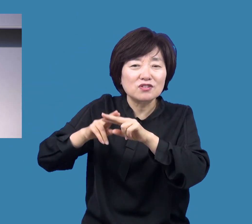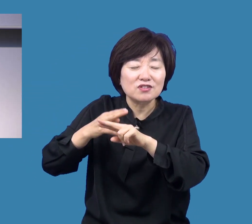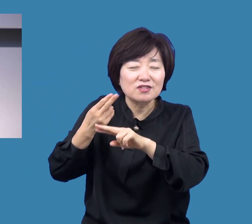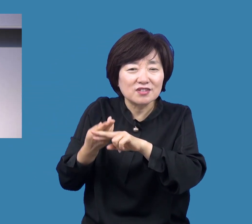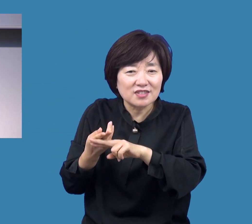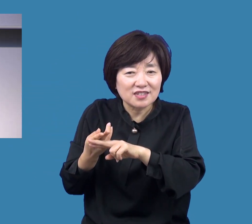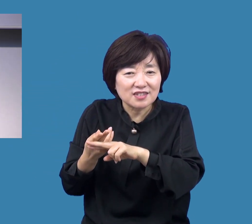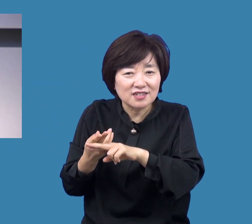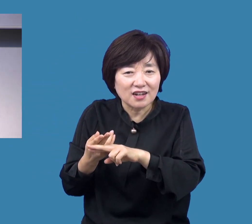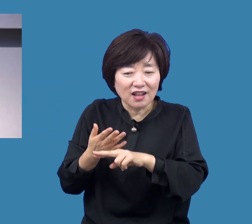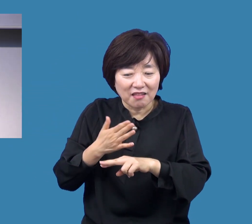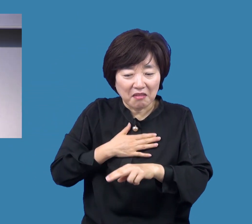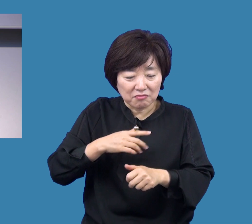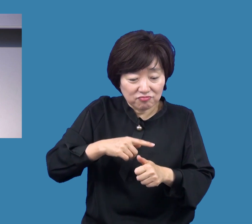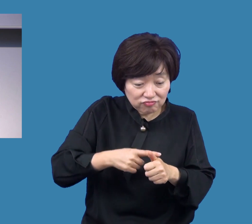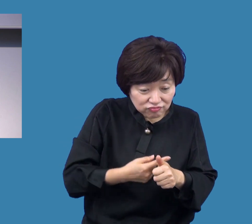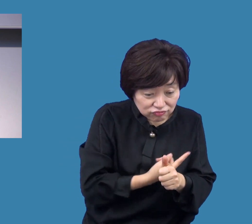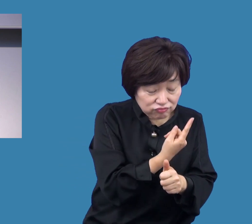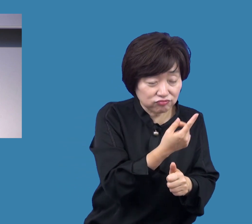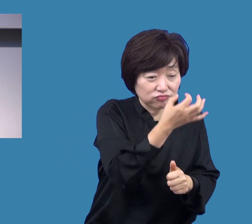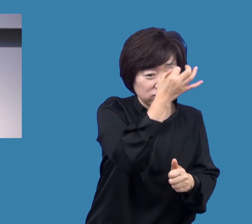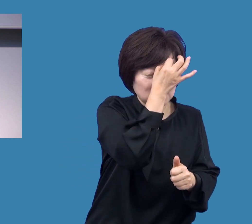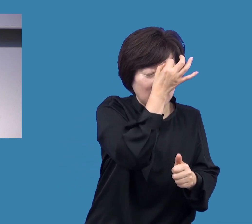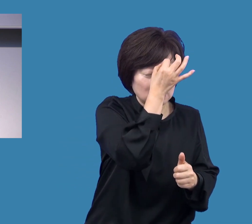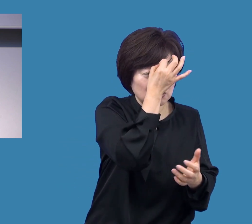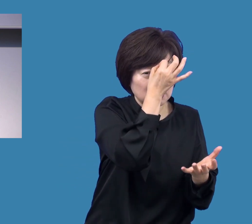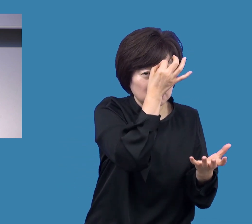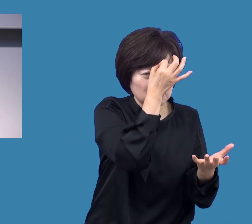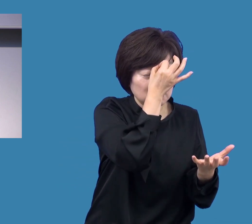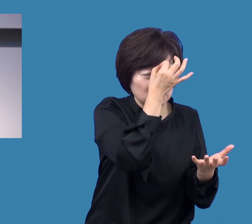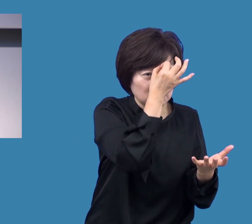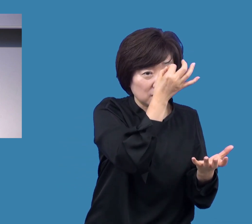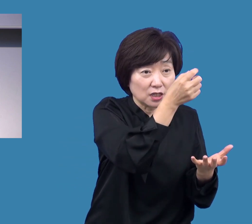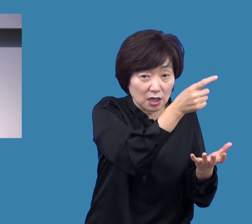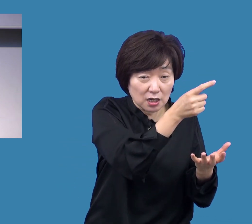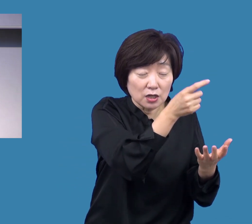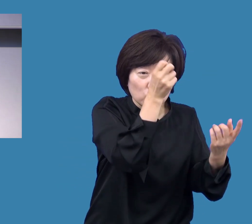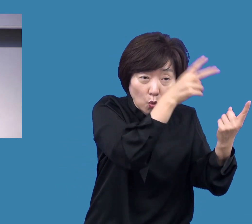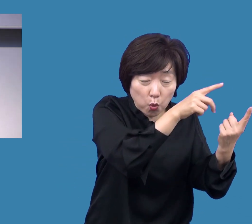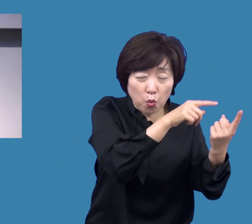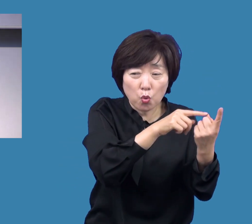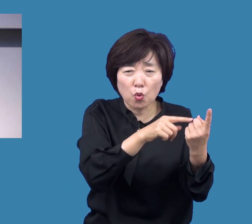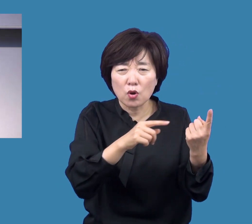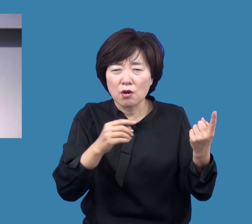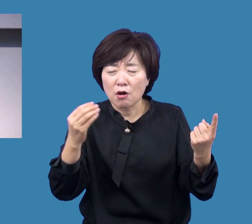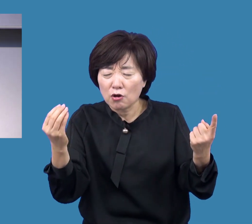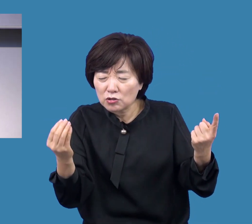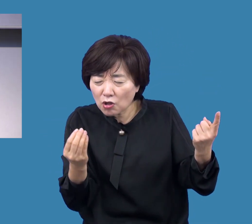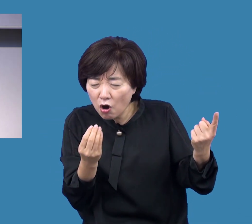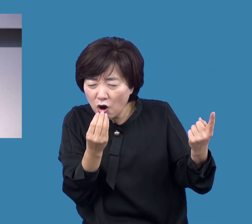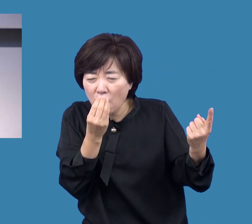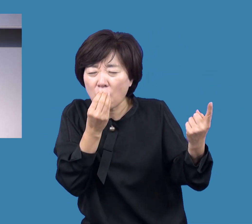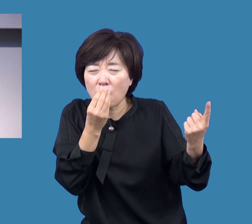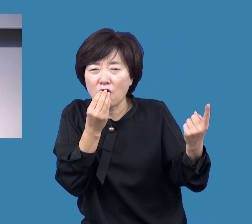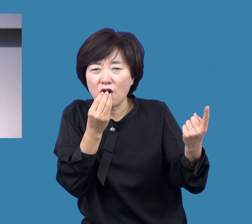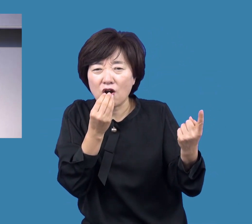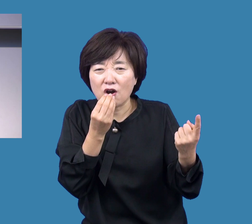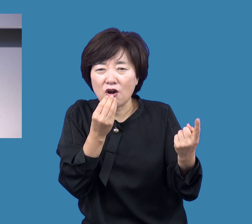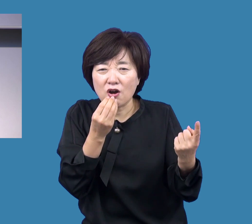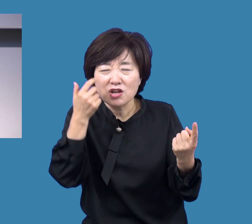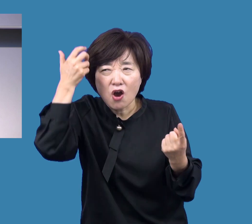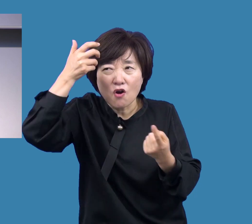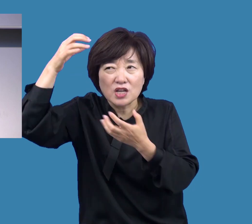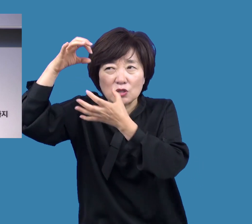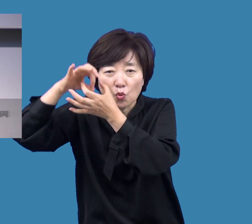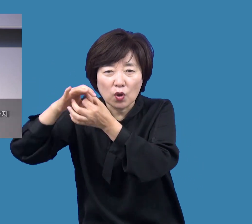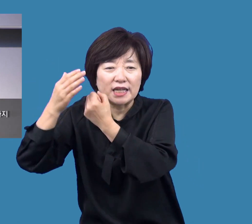자연적으로 타고난 재주, 탤런트 뭐 그런 것만이 아니라 신령한 은사에 대해서 너희가 모르면 안 돼, 이렇게 시작하는 거예요. 1절 다시